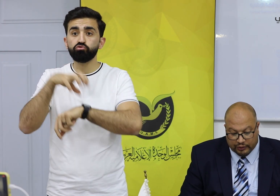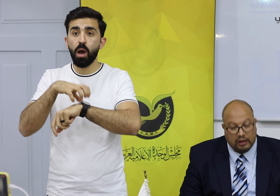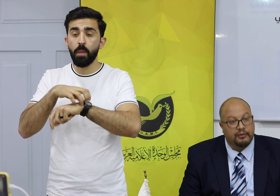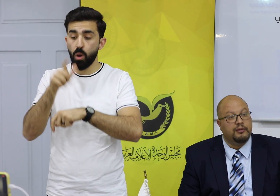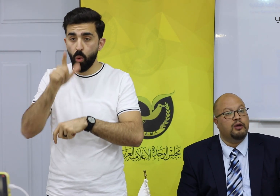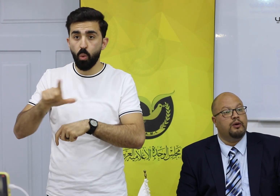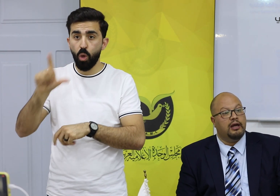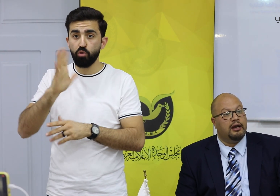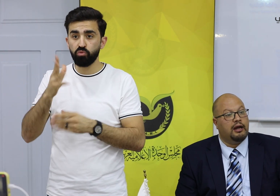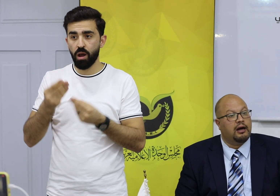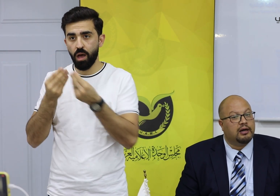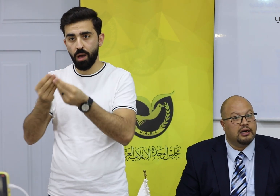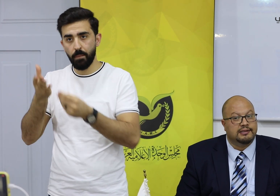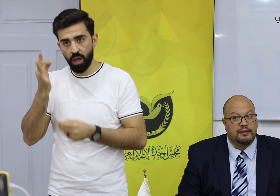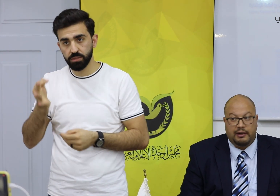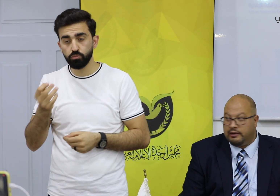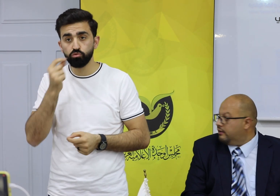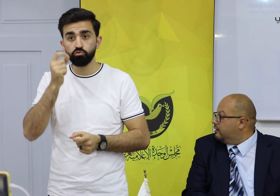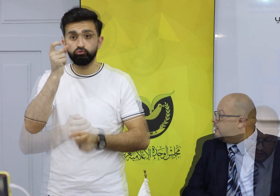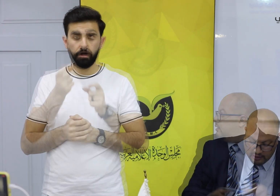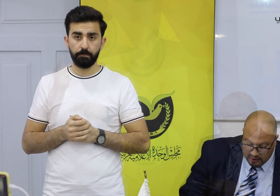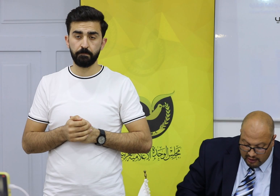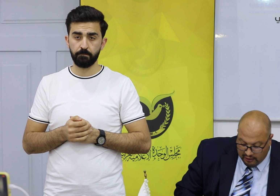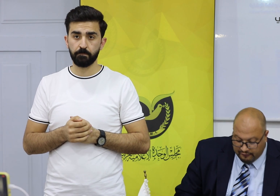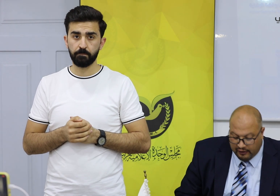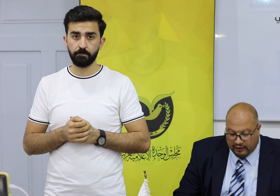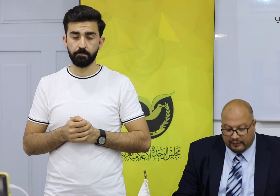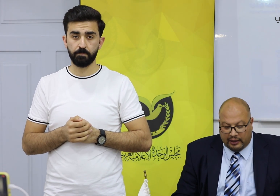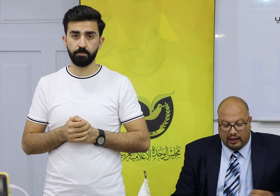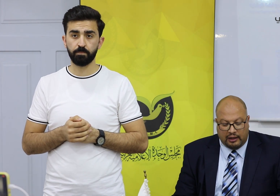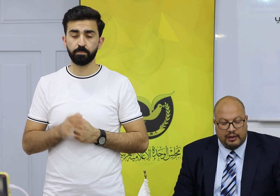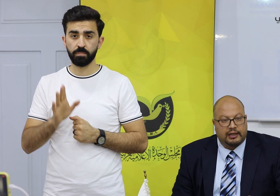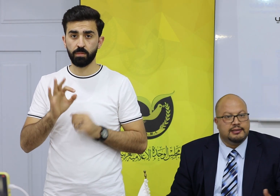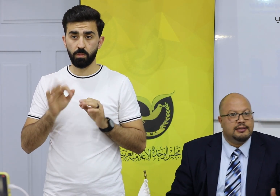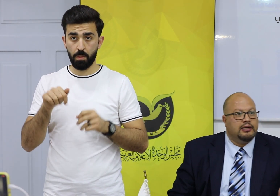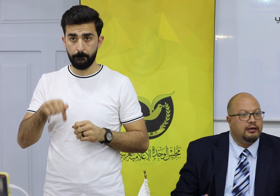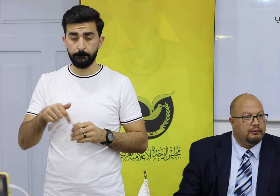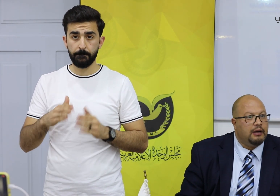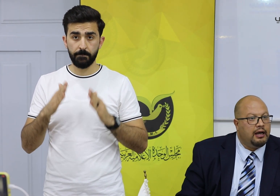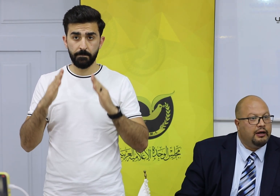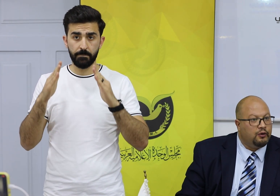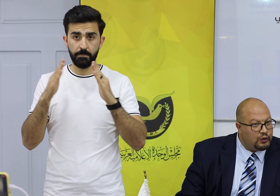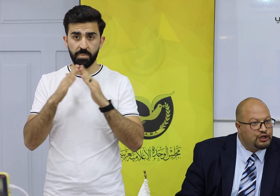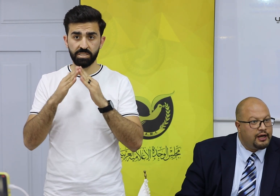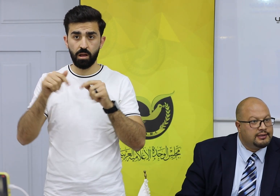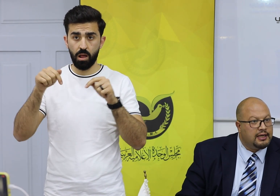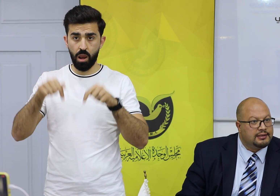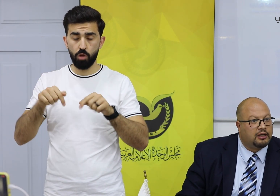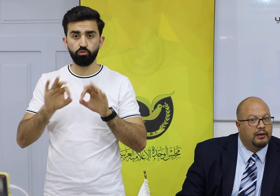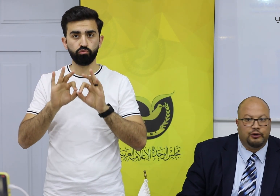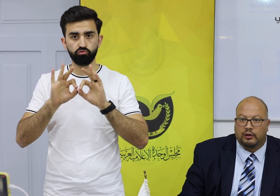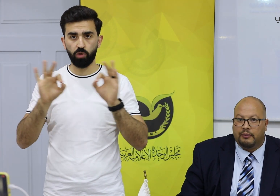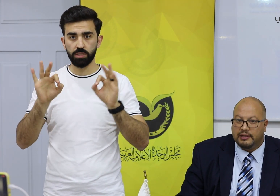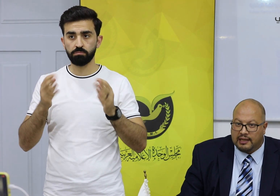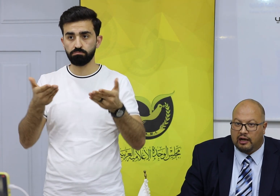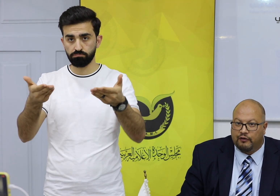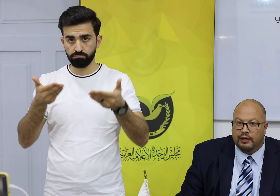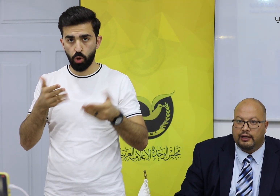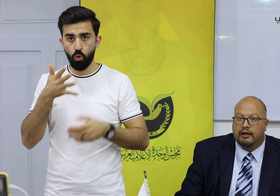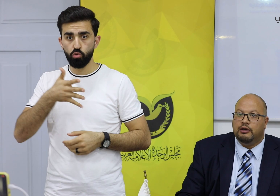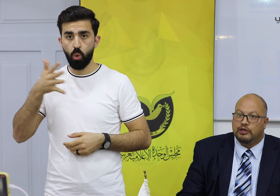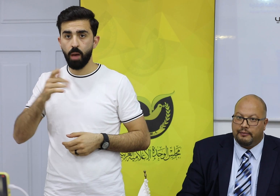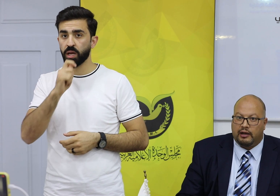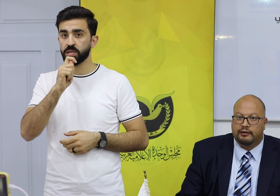الإشارة وطلبة من ذوي الإعاقة السمعية. فطبعا هذا المركز الآن هو جاهز لاستقبال طلاب من